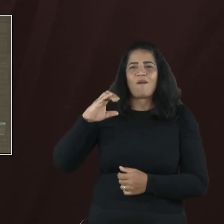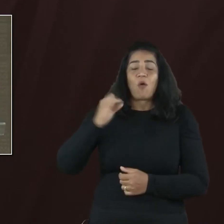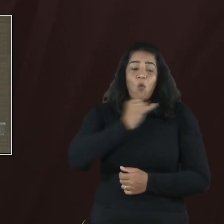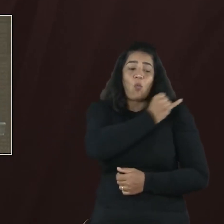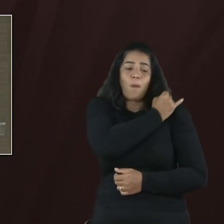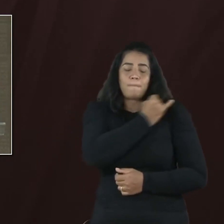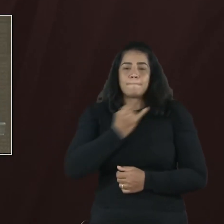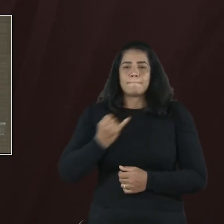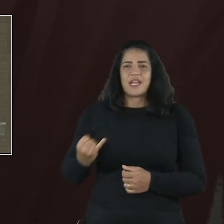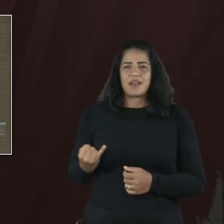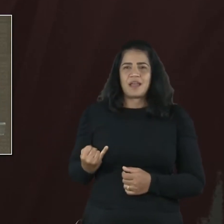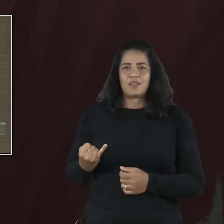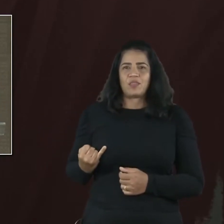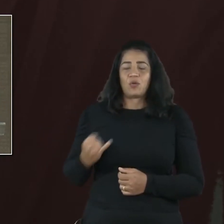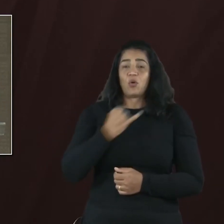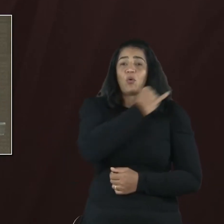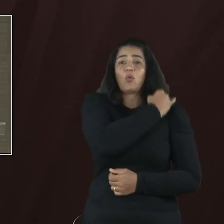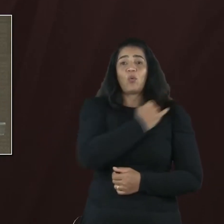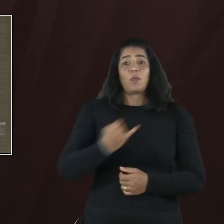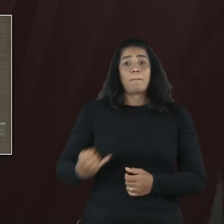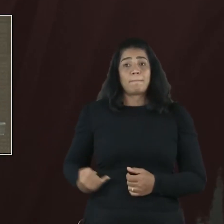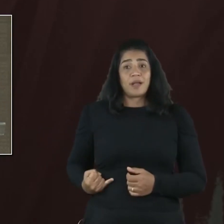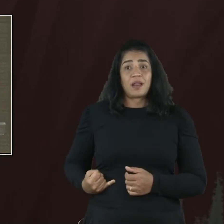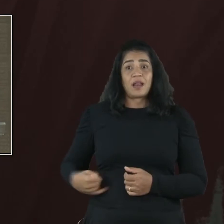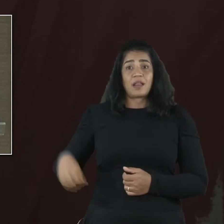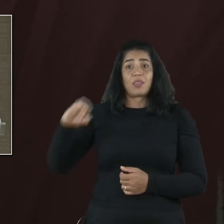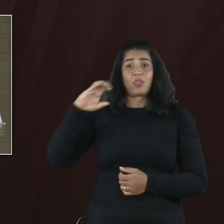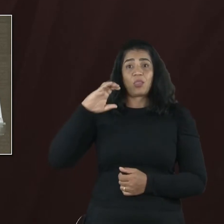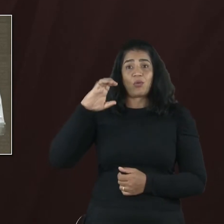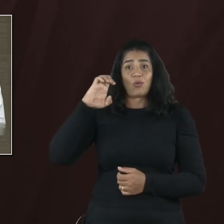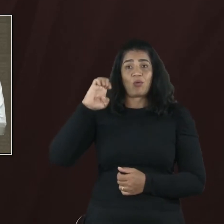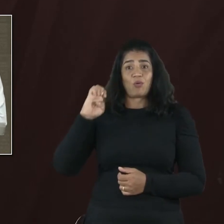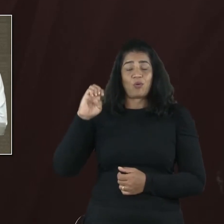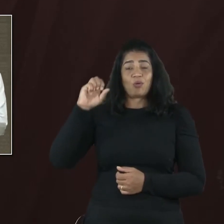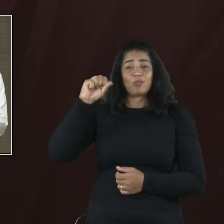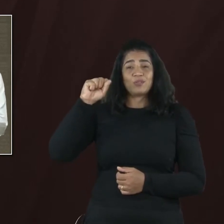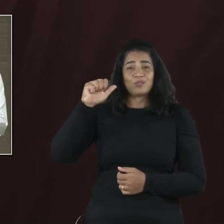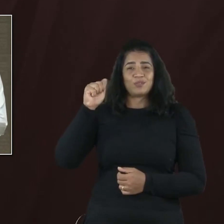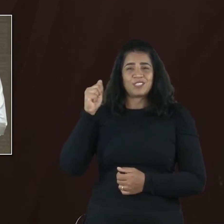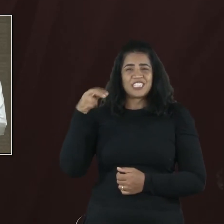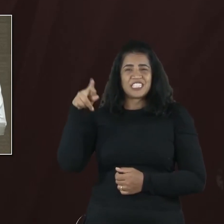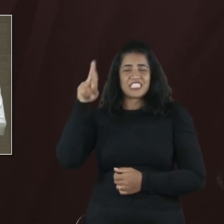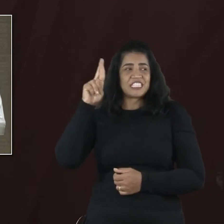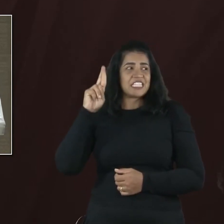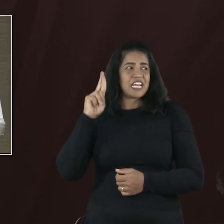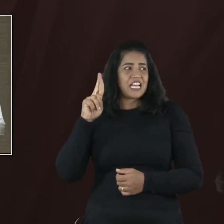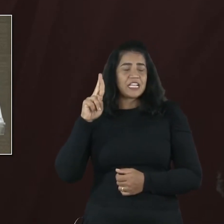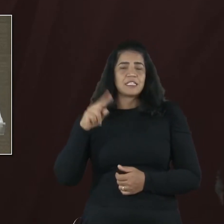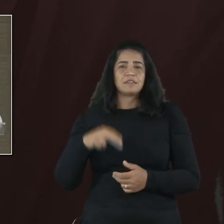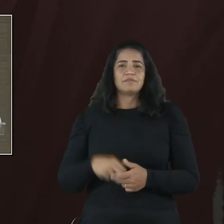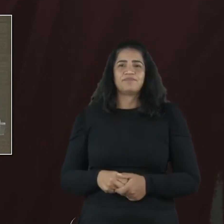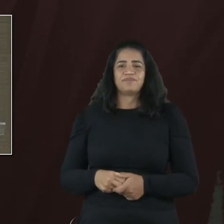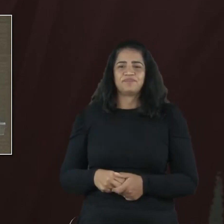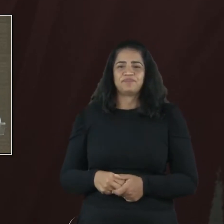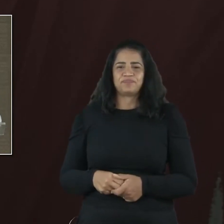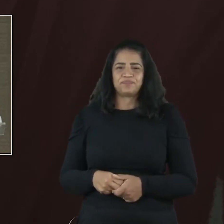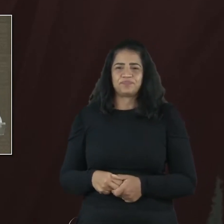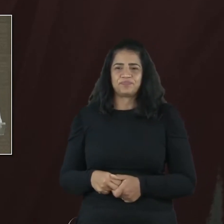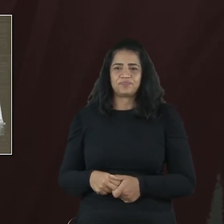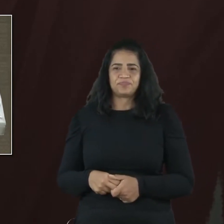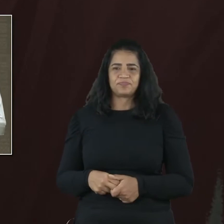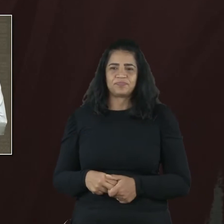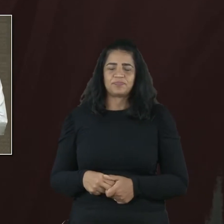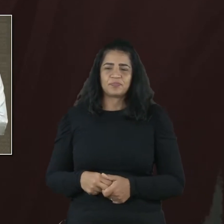para César, porque ele era um cidadão romano. E o terceiro item que foi usado na sua